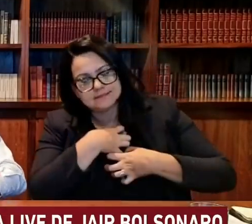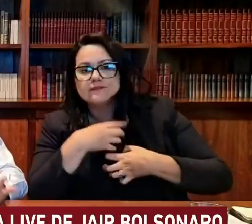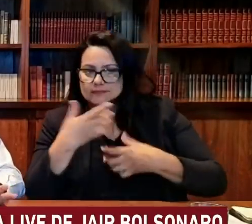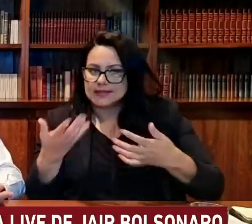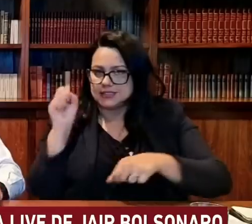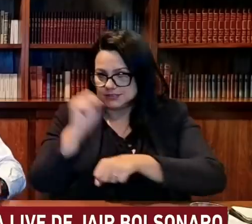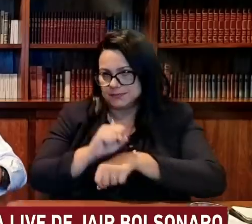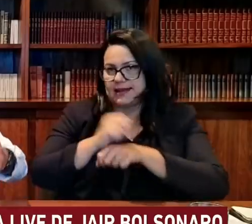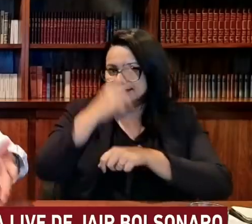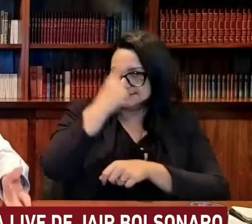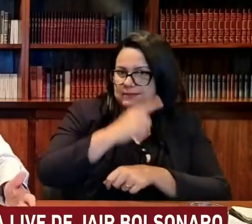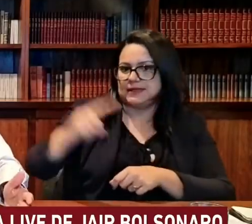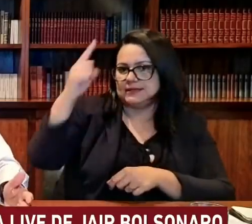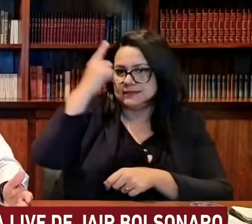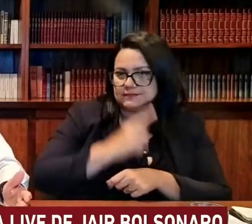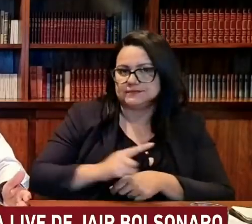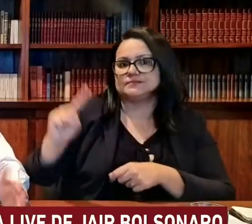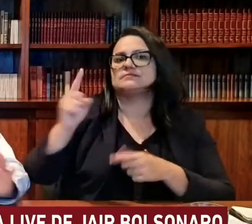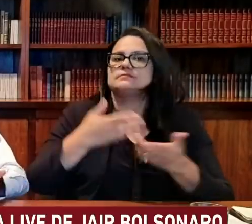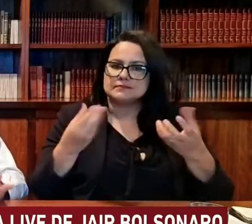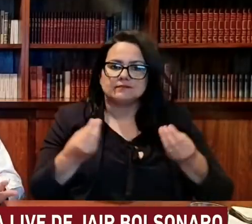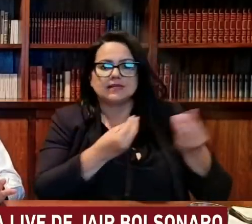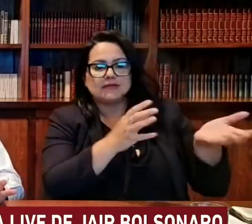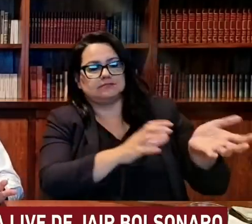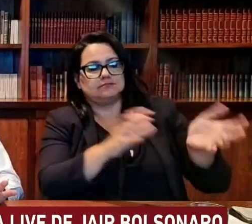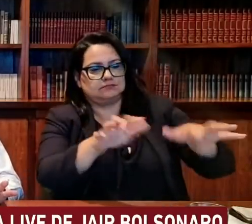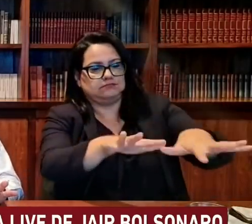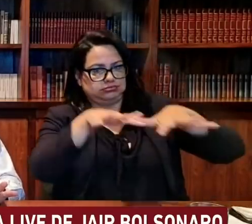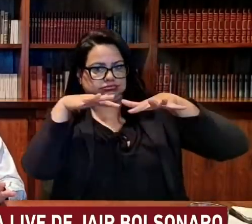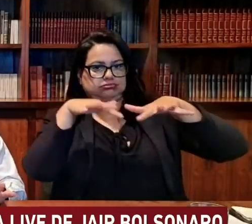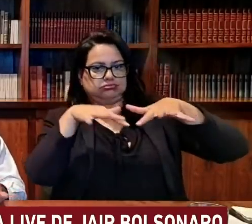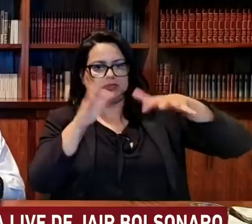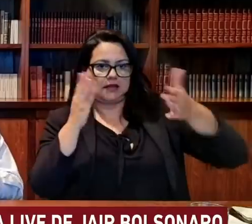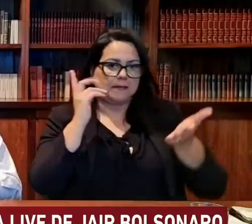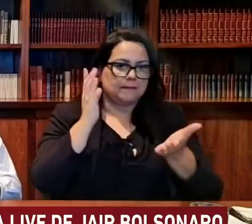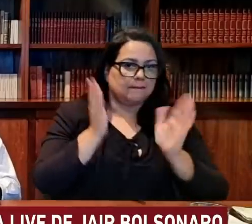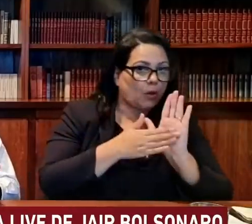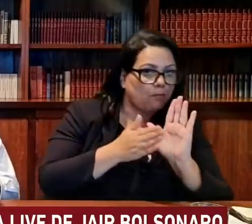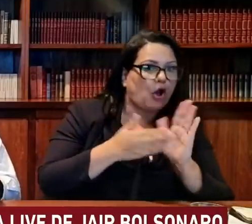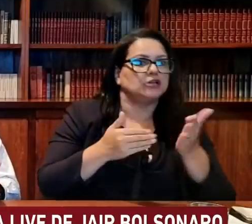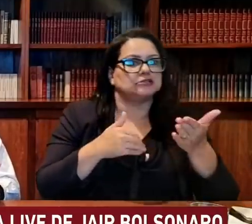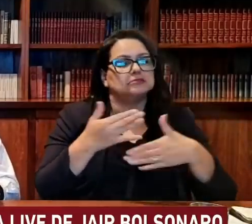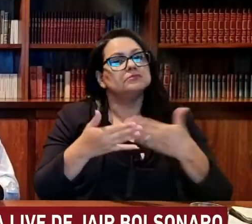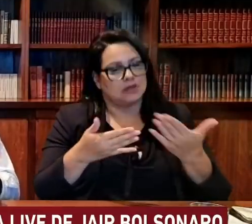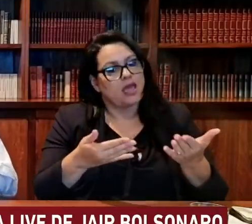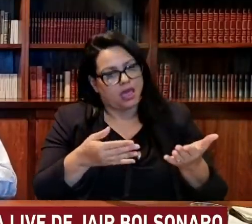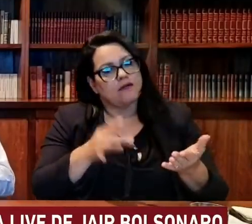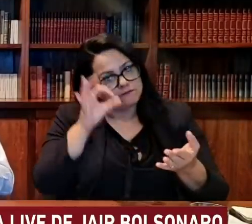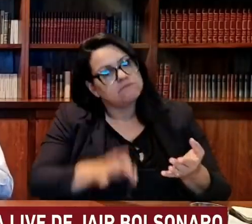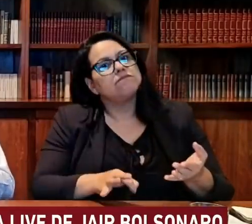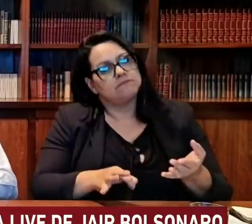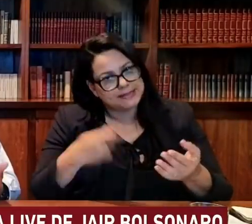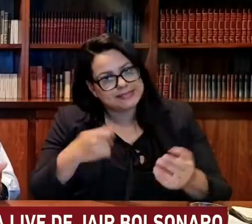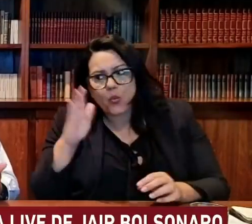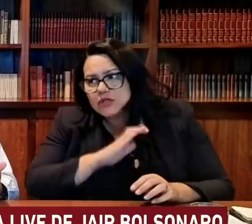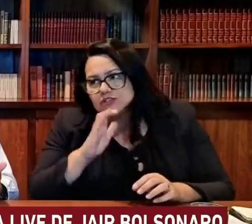algumas semanas para que ele vá para o plenário, para amadurecer um pouco mais essa proposta. Logicamente que temos urgência, mas mesmo aprovando